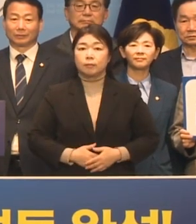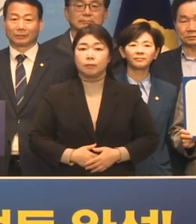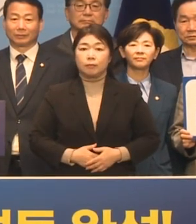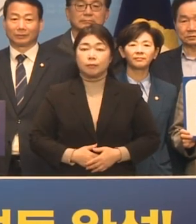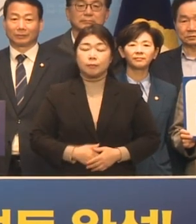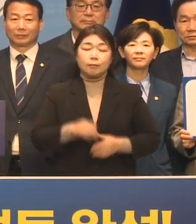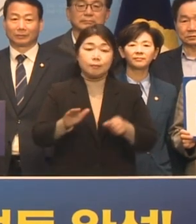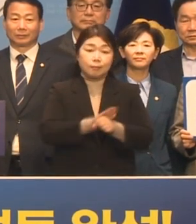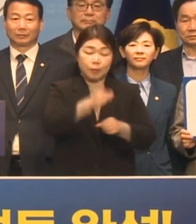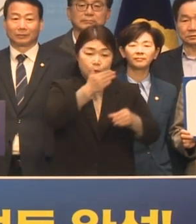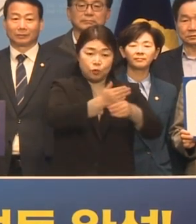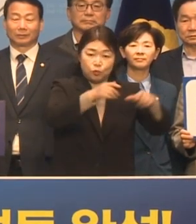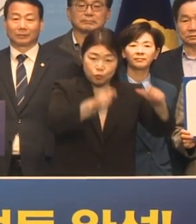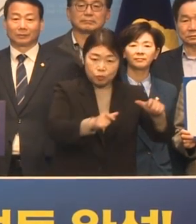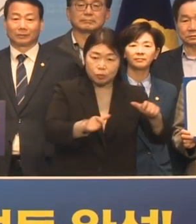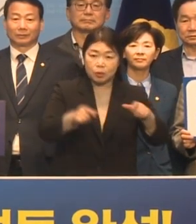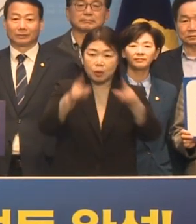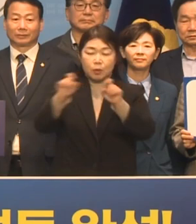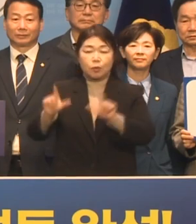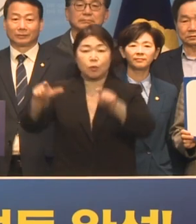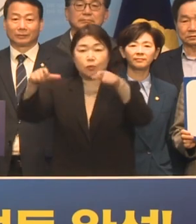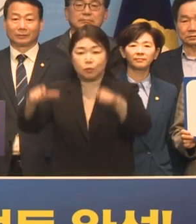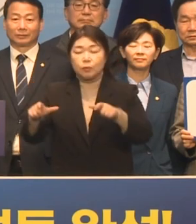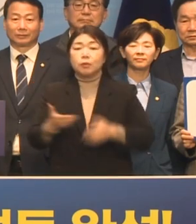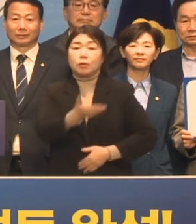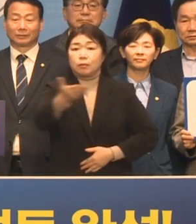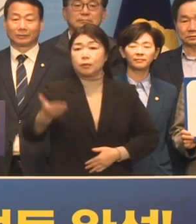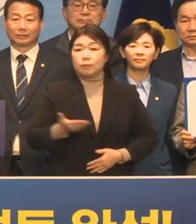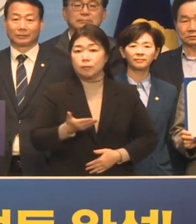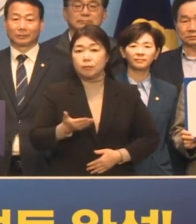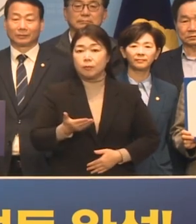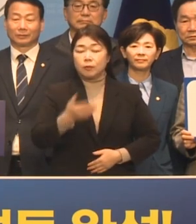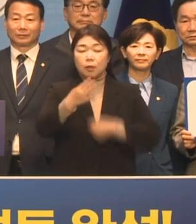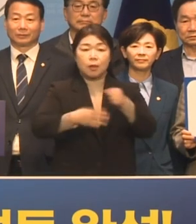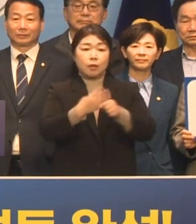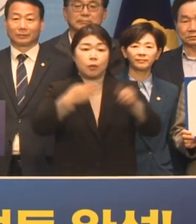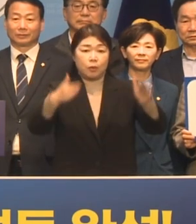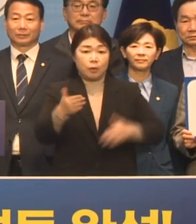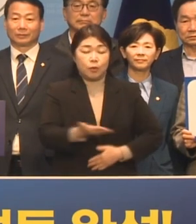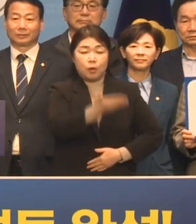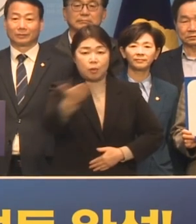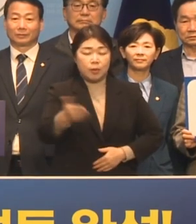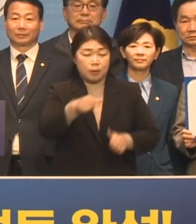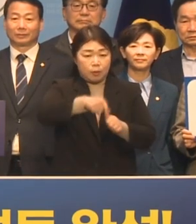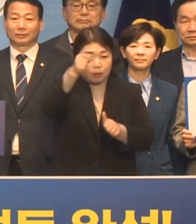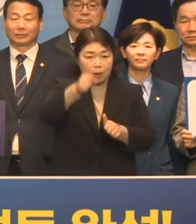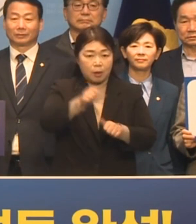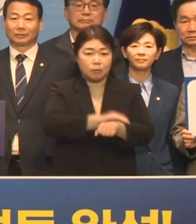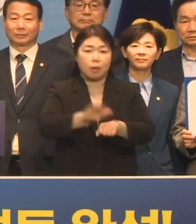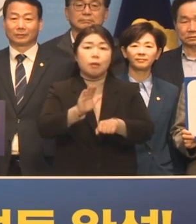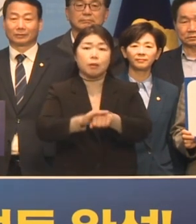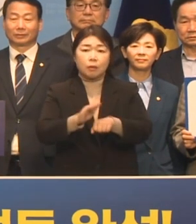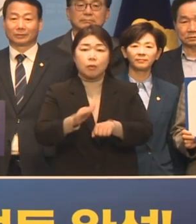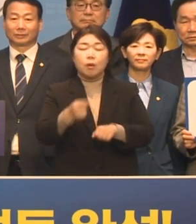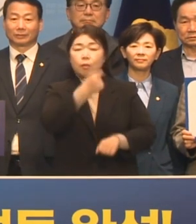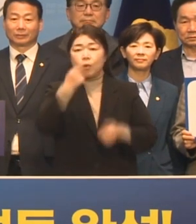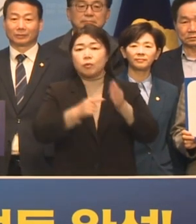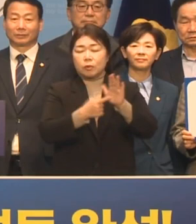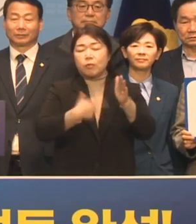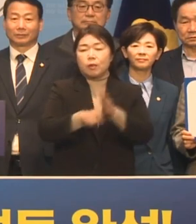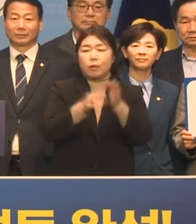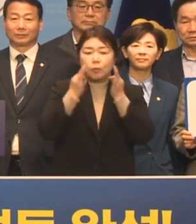사랑하는 중구 성동구민 여러분, 지난 4년 여러분의 선택이 옳았음을 입증하기 위해 최선을